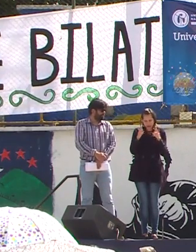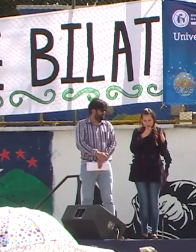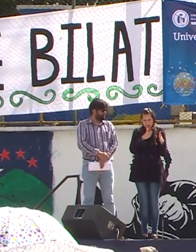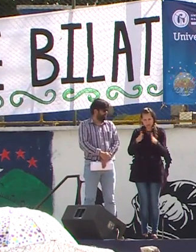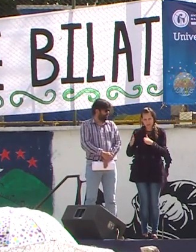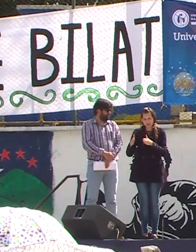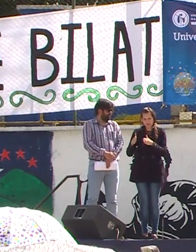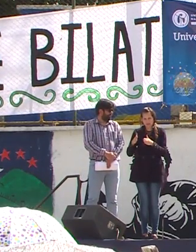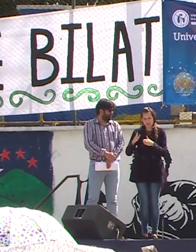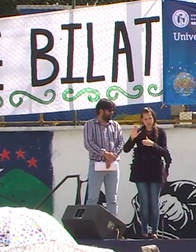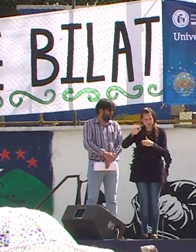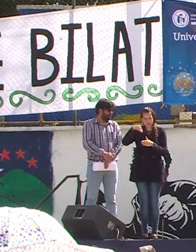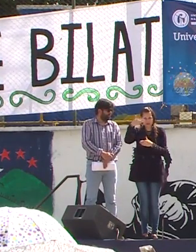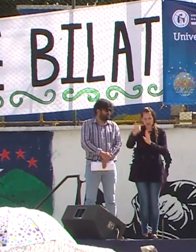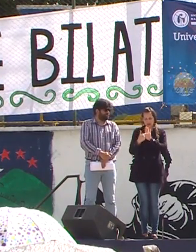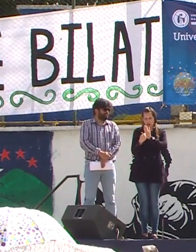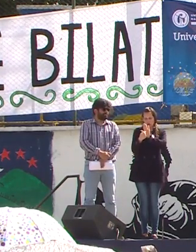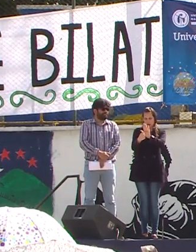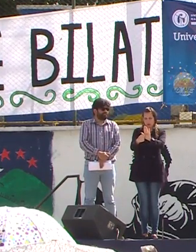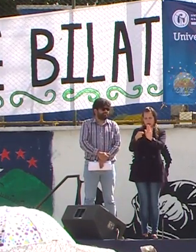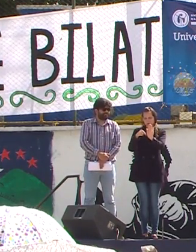al detalle en su momento.